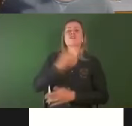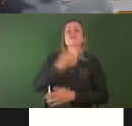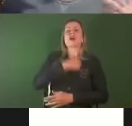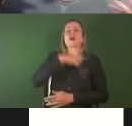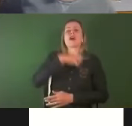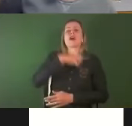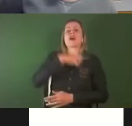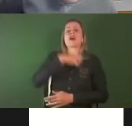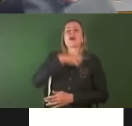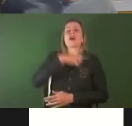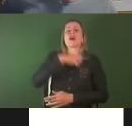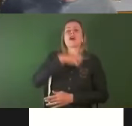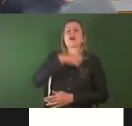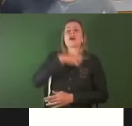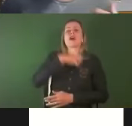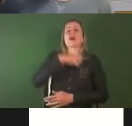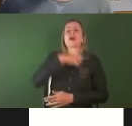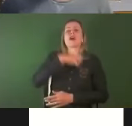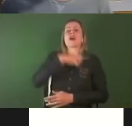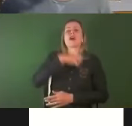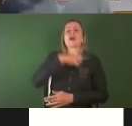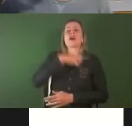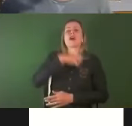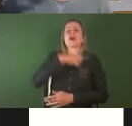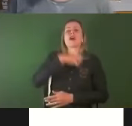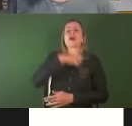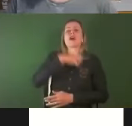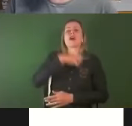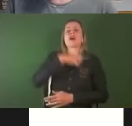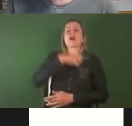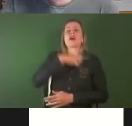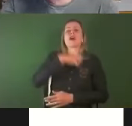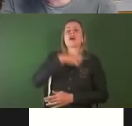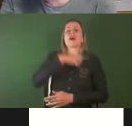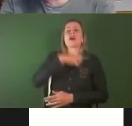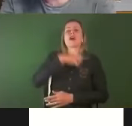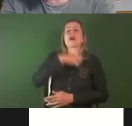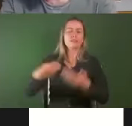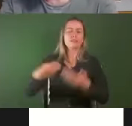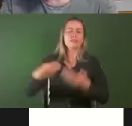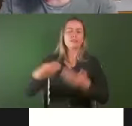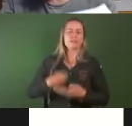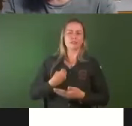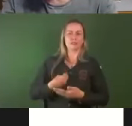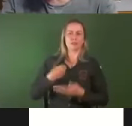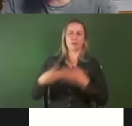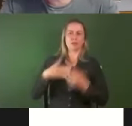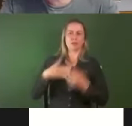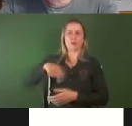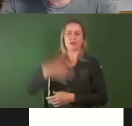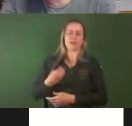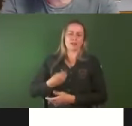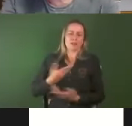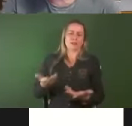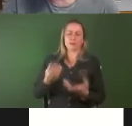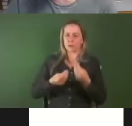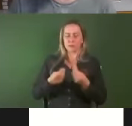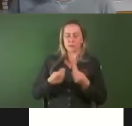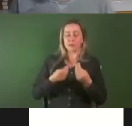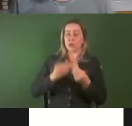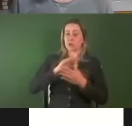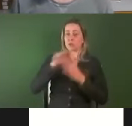buscarmos no mundo um prolongamento da vida independente da qualidade que nós vivemos? Então, todos eles estão muito